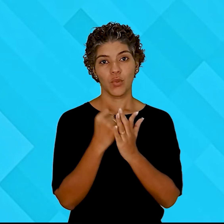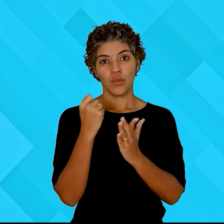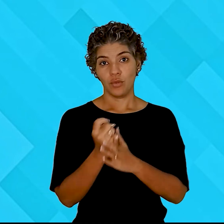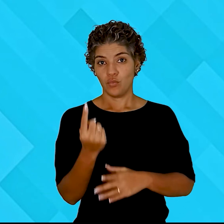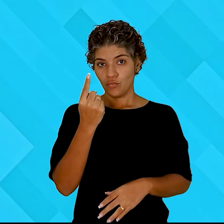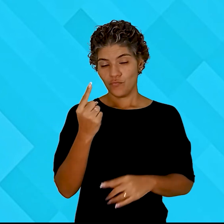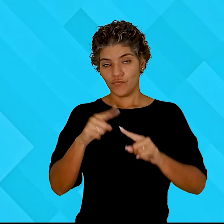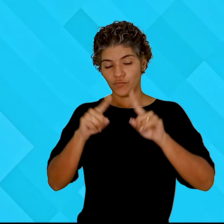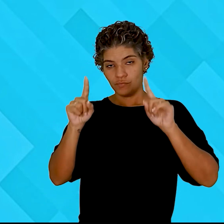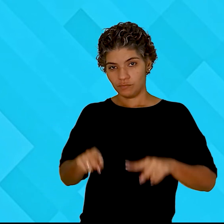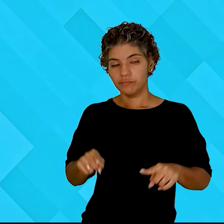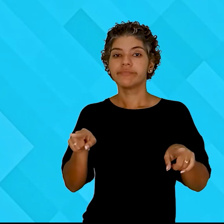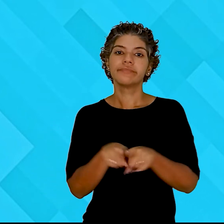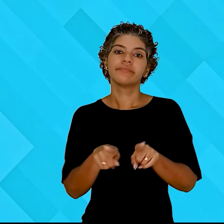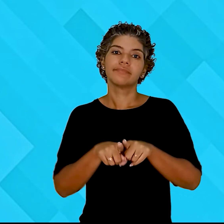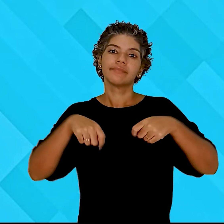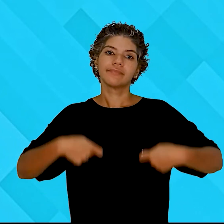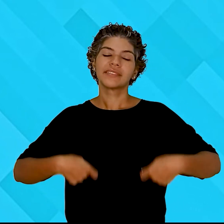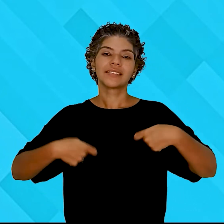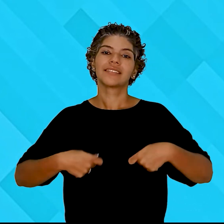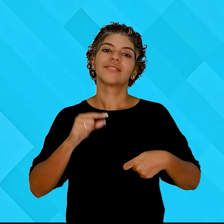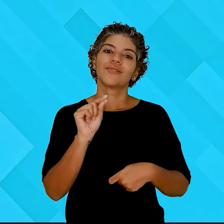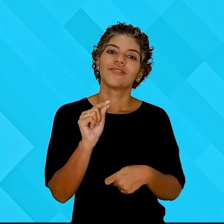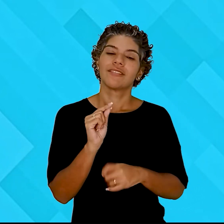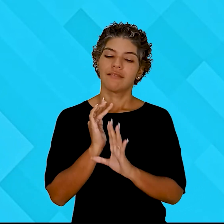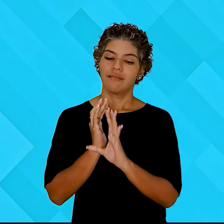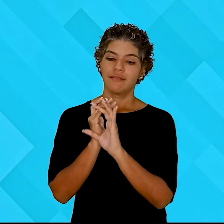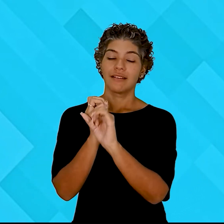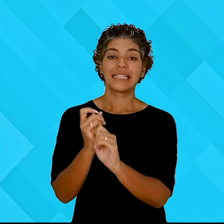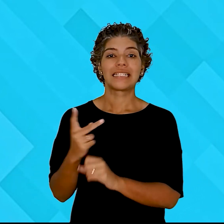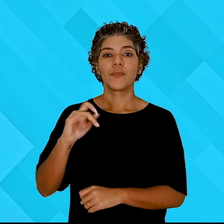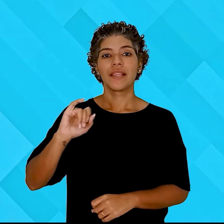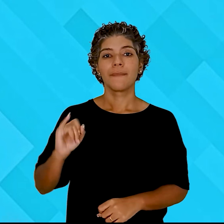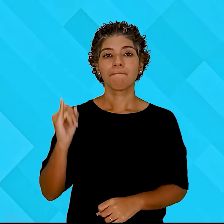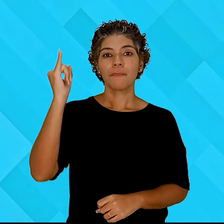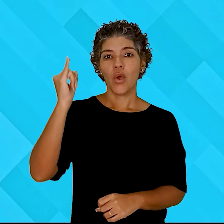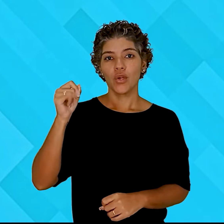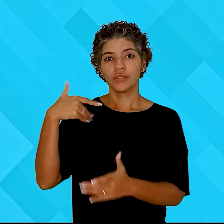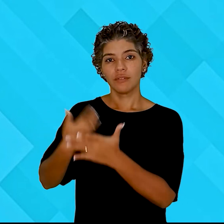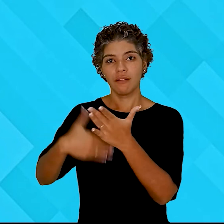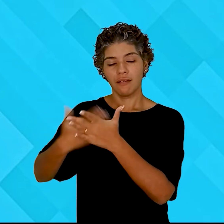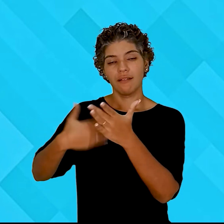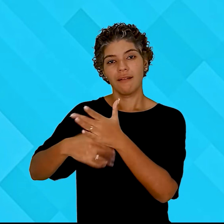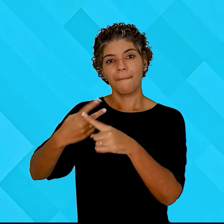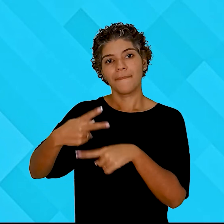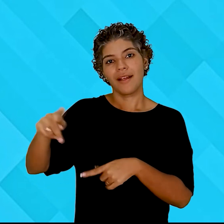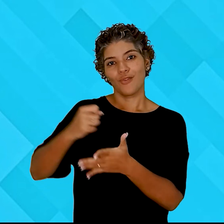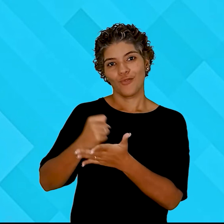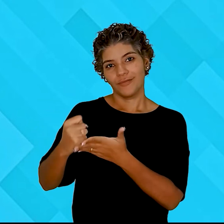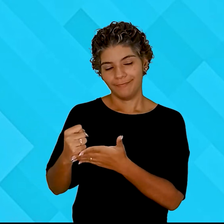precisar considerar todos os impostos devidos para essa contratação. O MEI pode contratar essa pessoa, mas